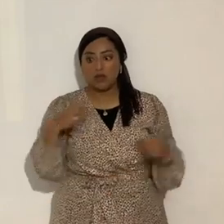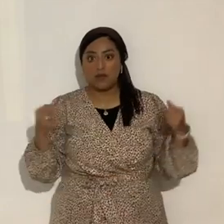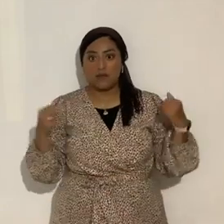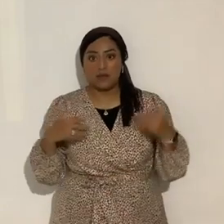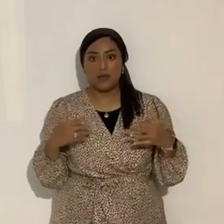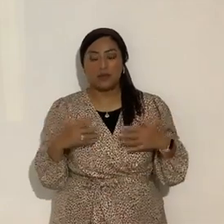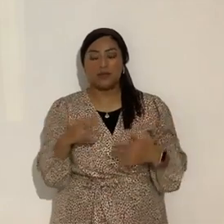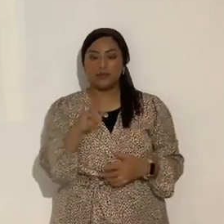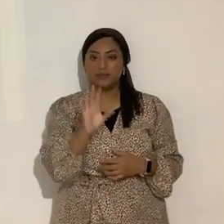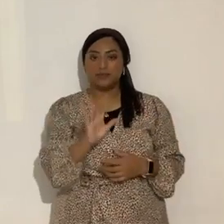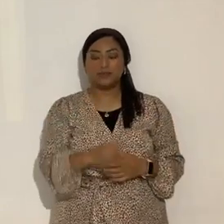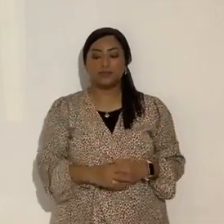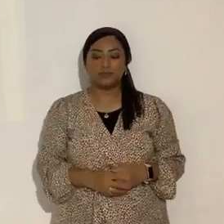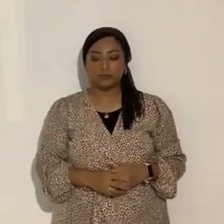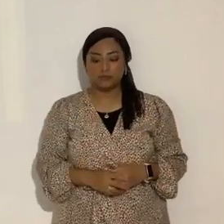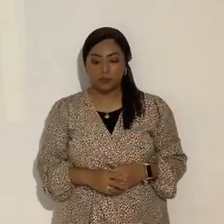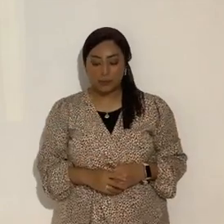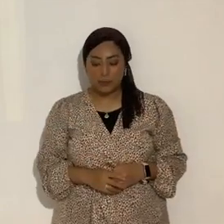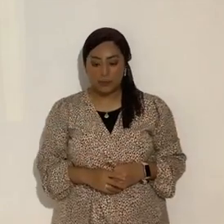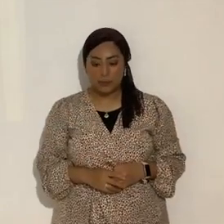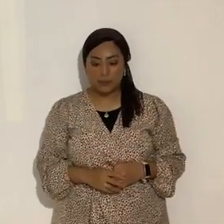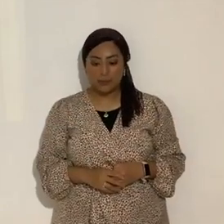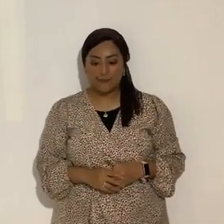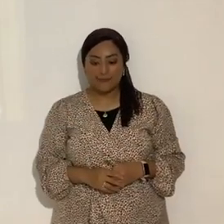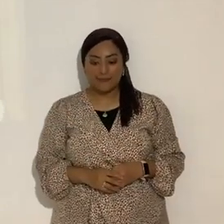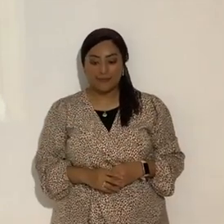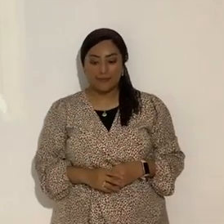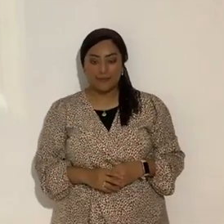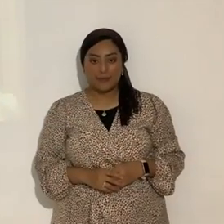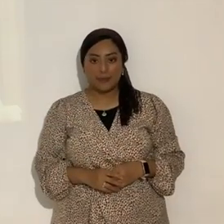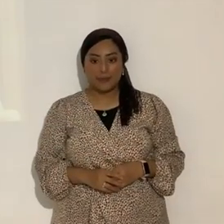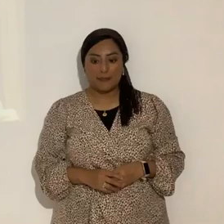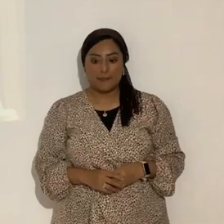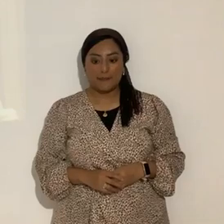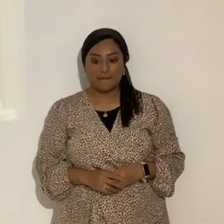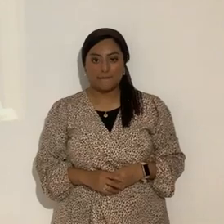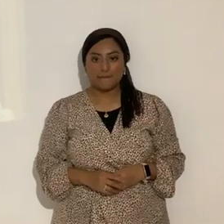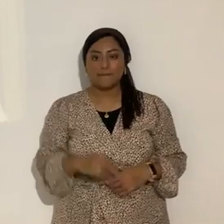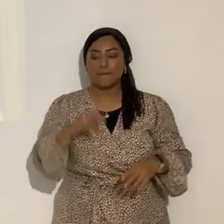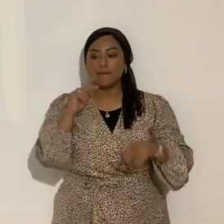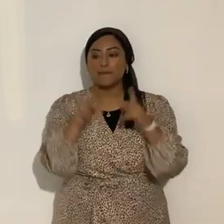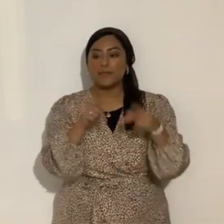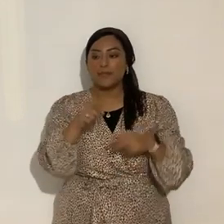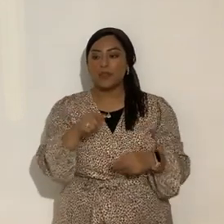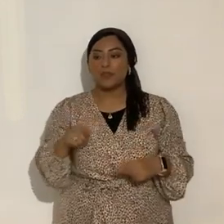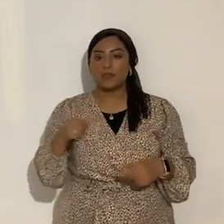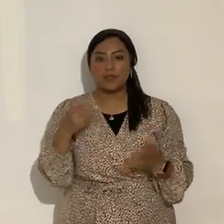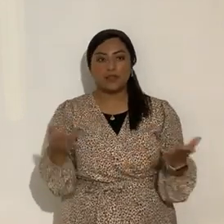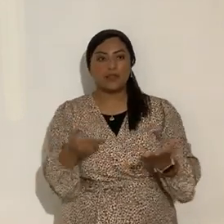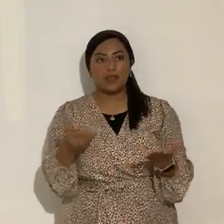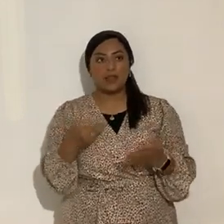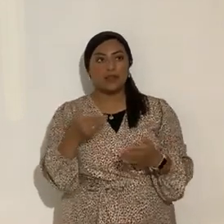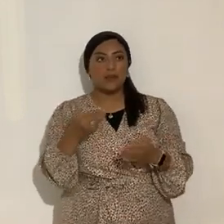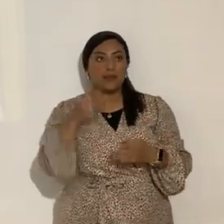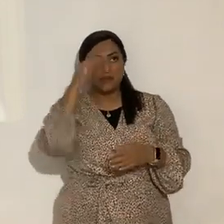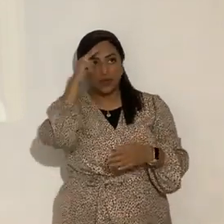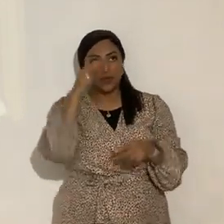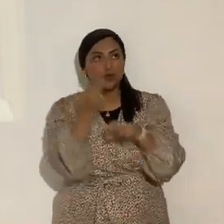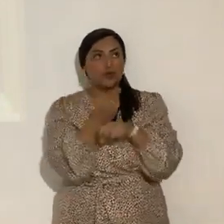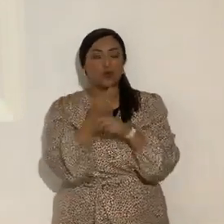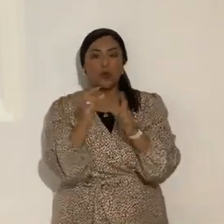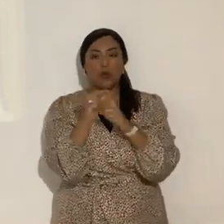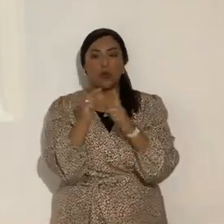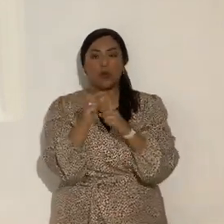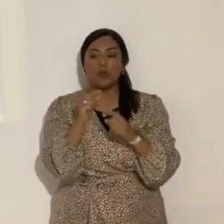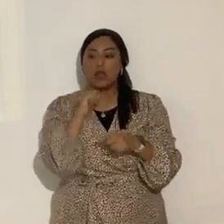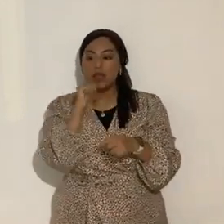Yo no digo majaderías, no voy a decir una majadería aquí. No dan el ancho. Aquí en México se dice así, o sea que no